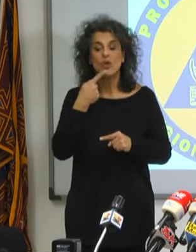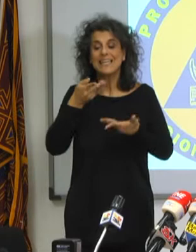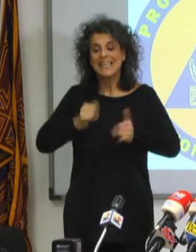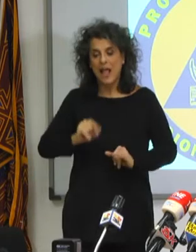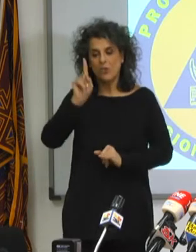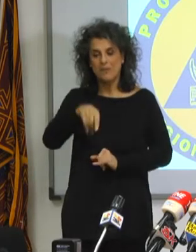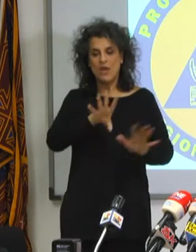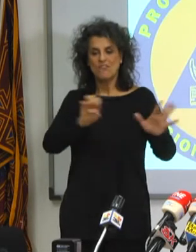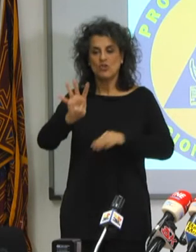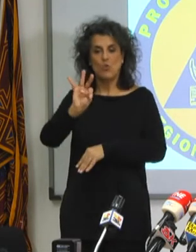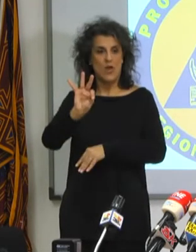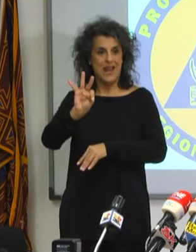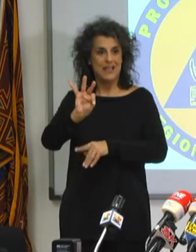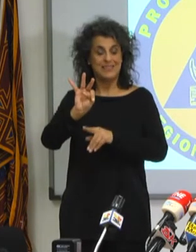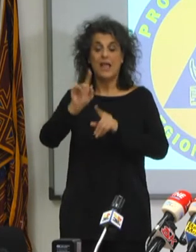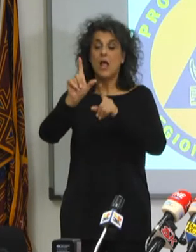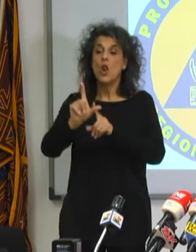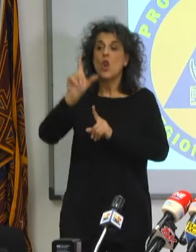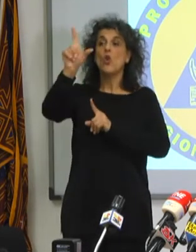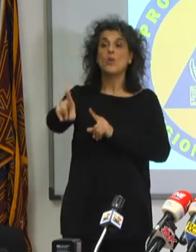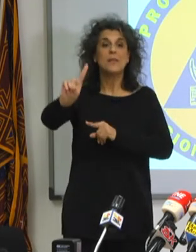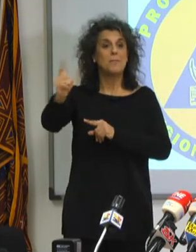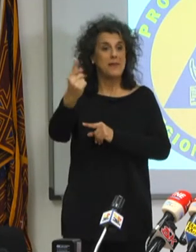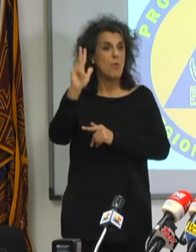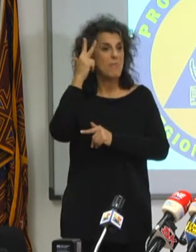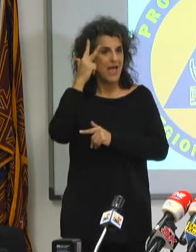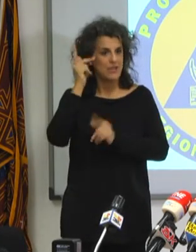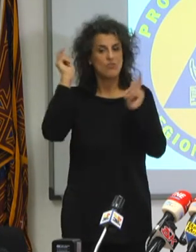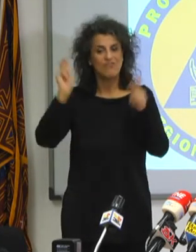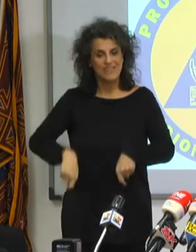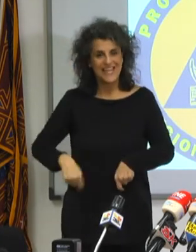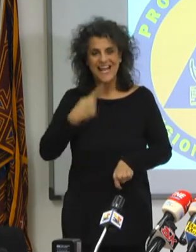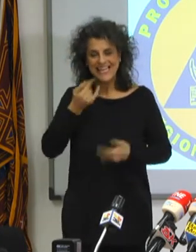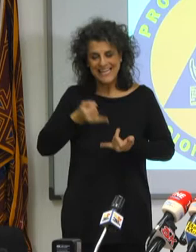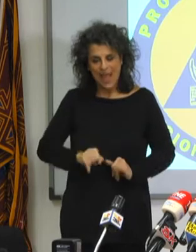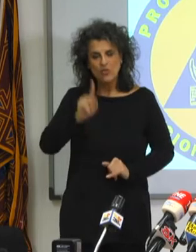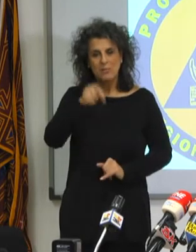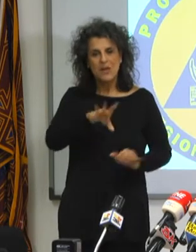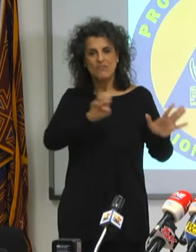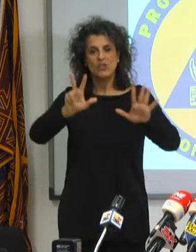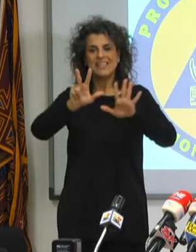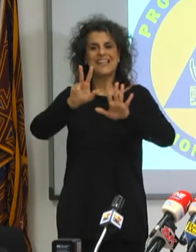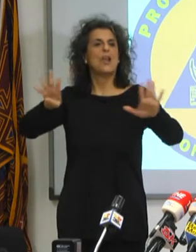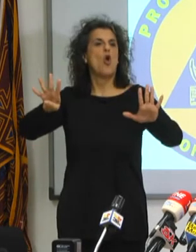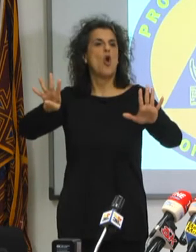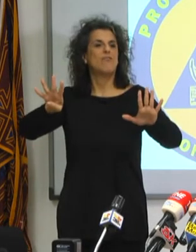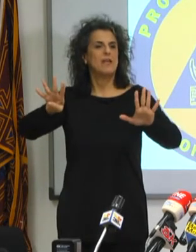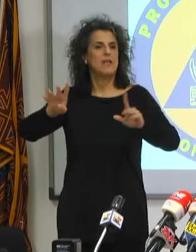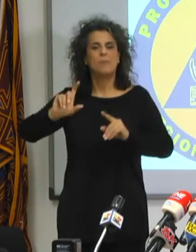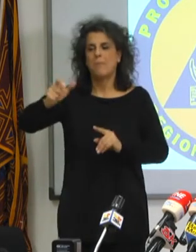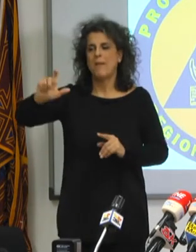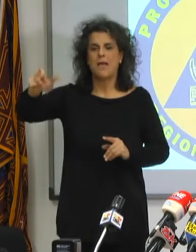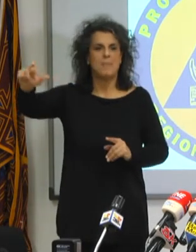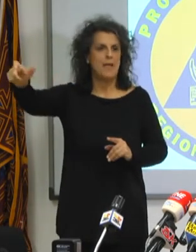1940. Lunedì prossimo, 1 marzo, si inizierà con quella del 39 e poi raggrupperanno le